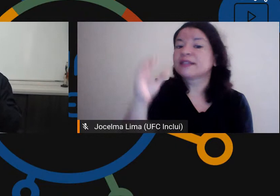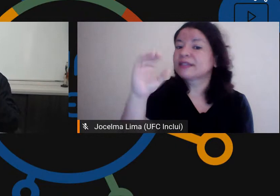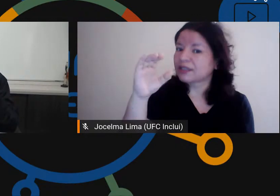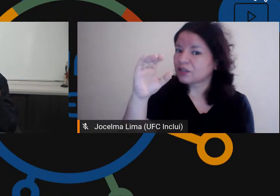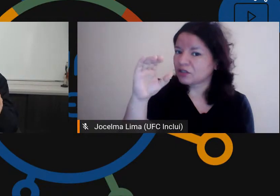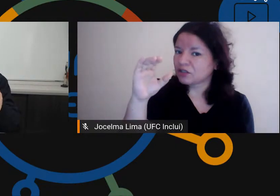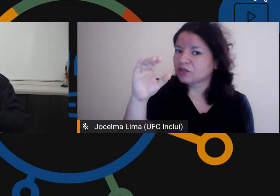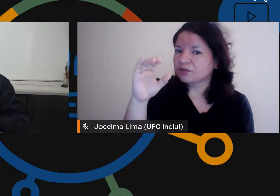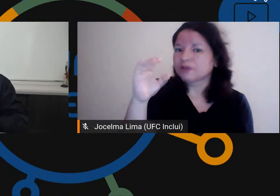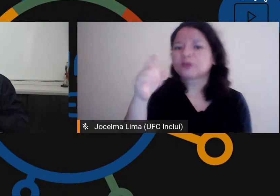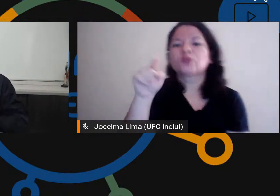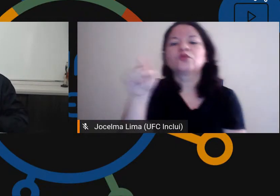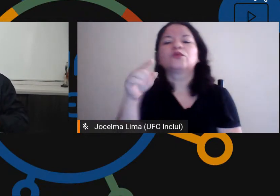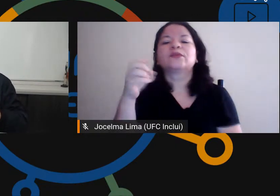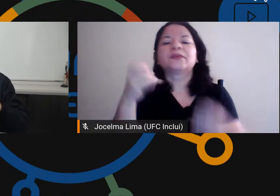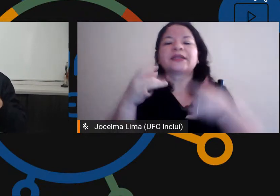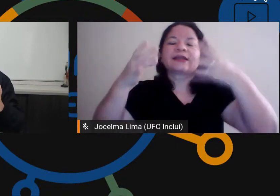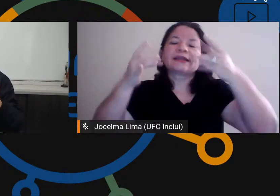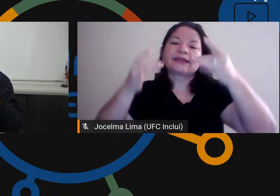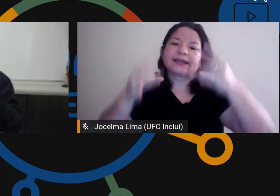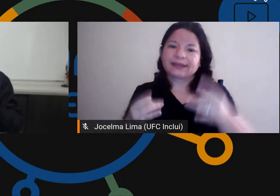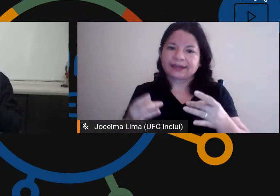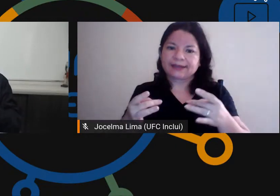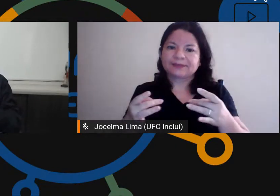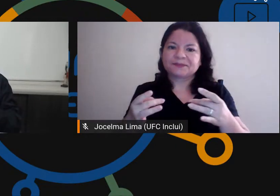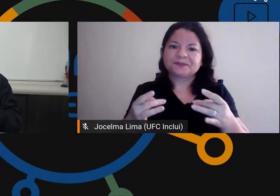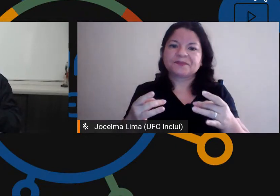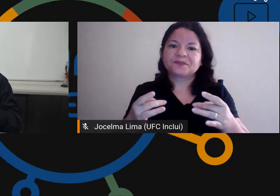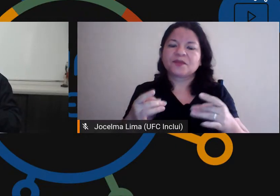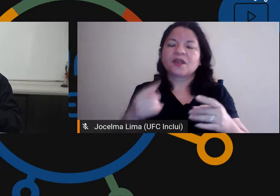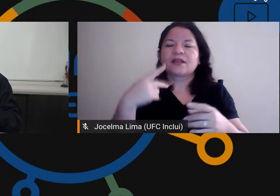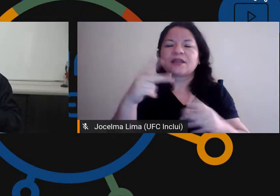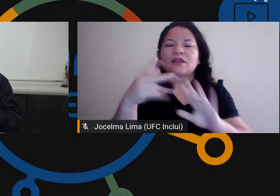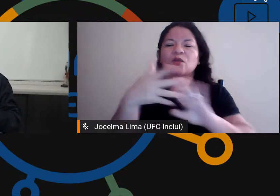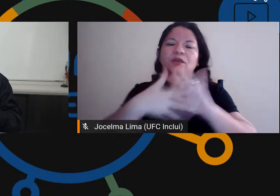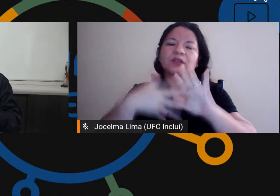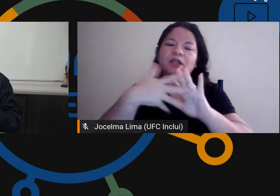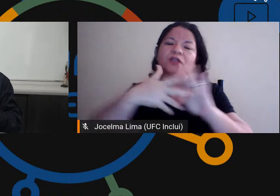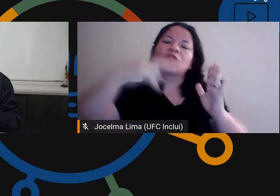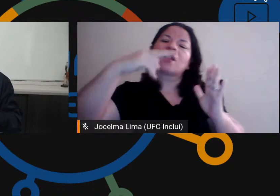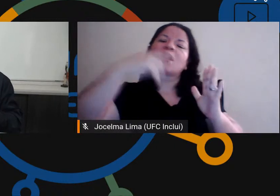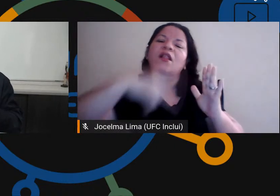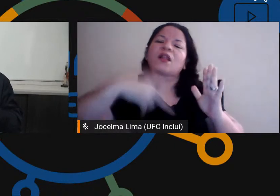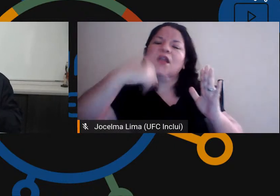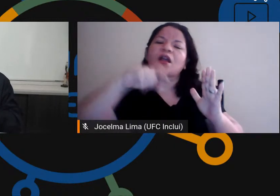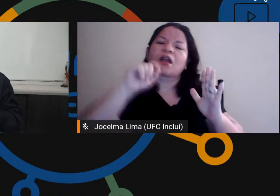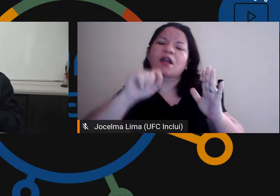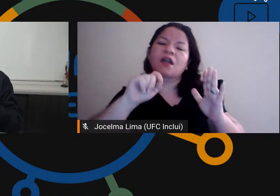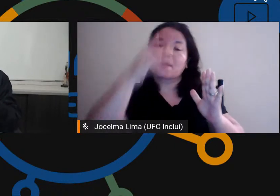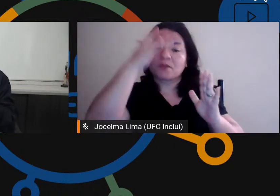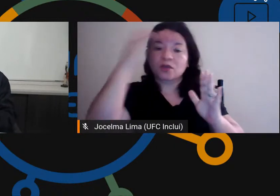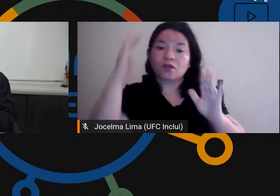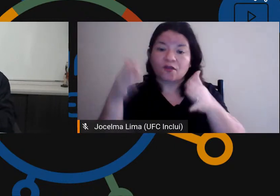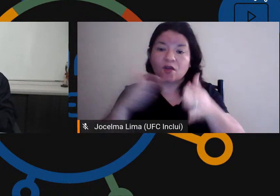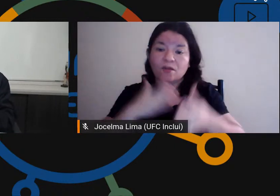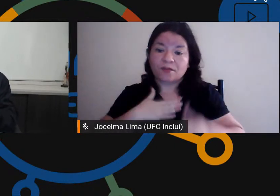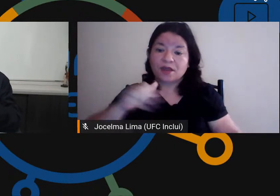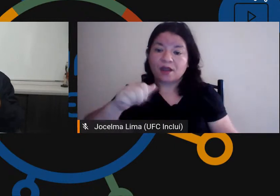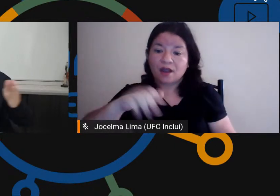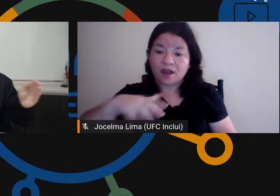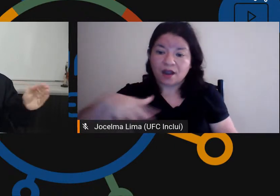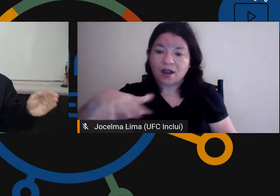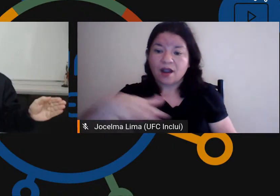você explica detalhes. Você vai entender que o seu texto vai ser lido por especialistas da sua área e por